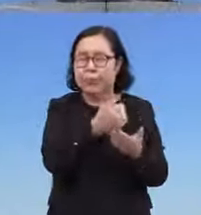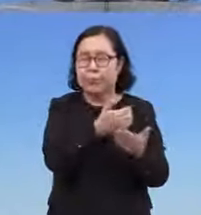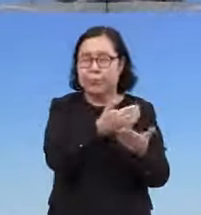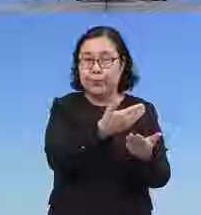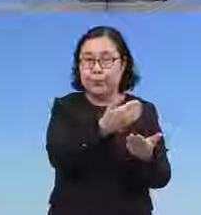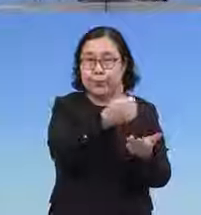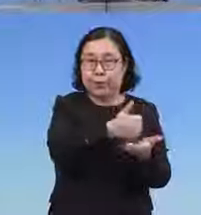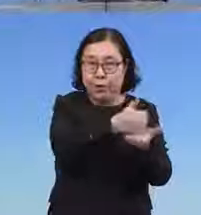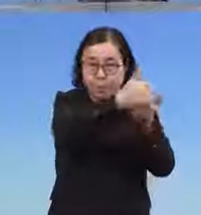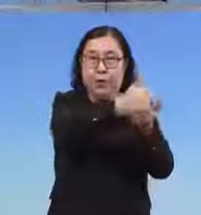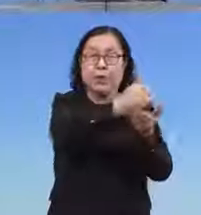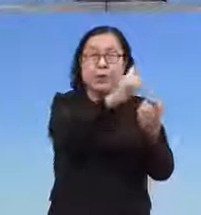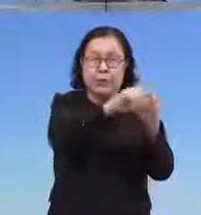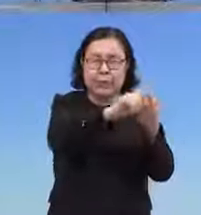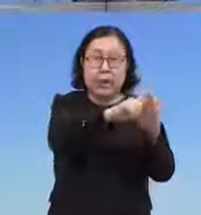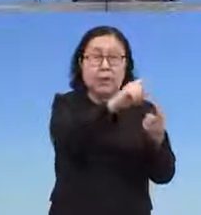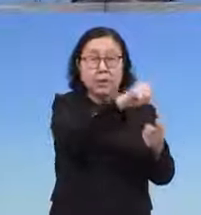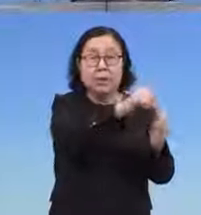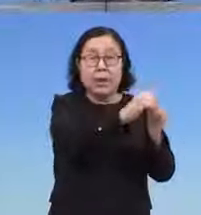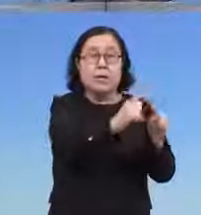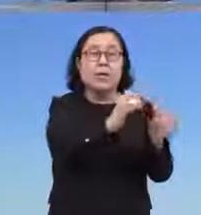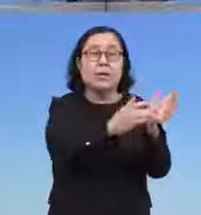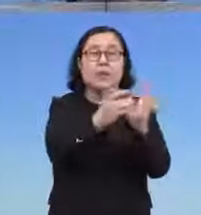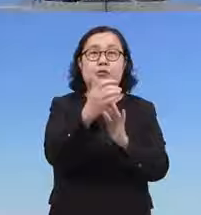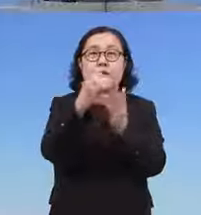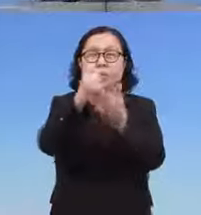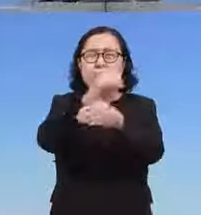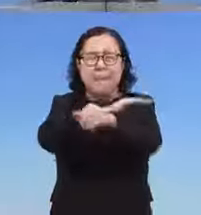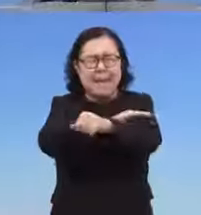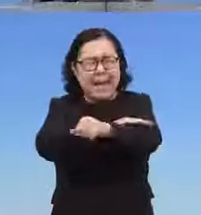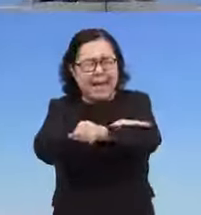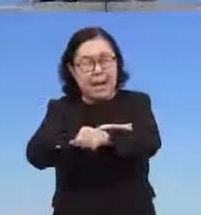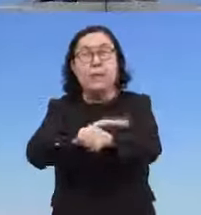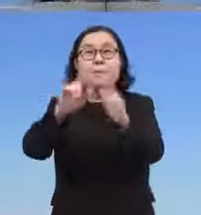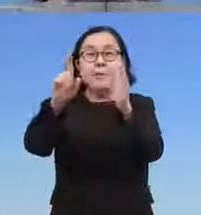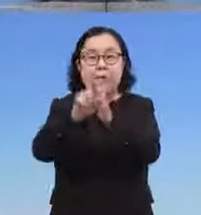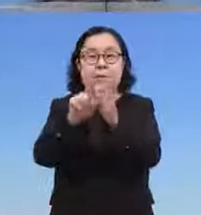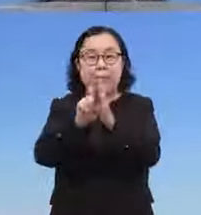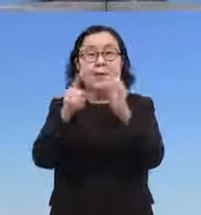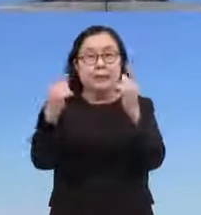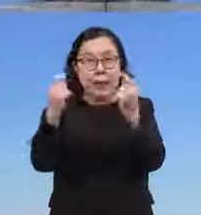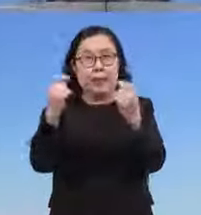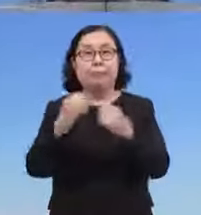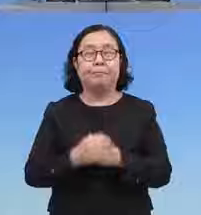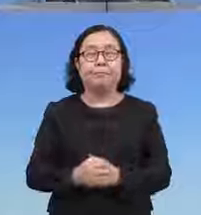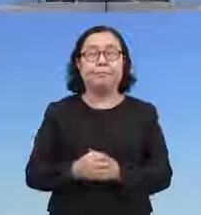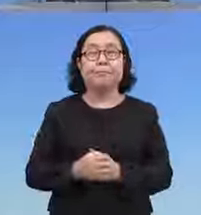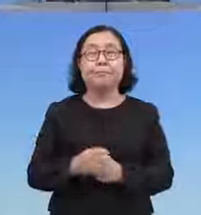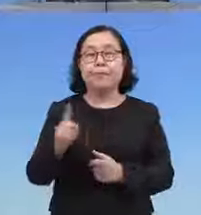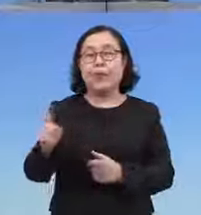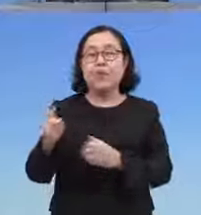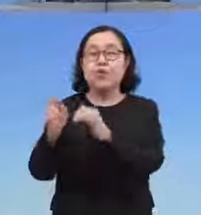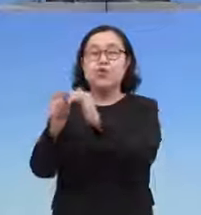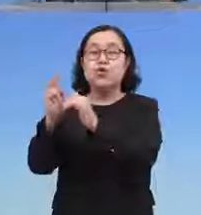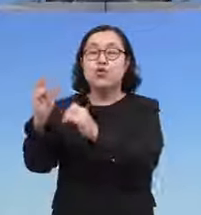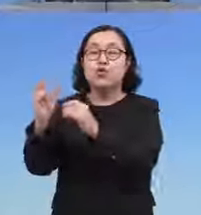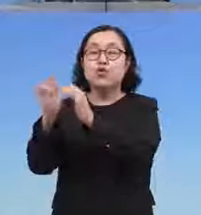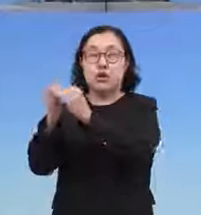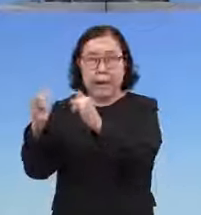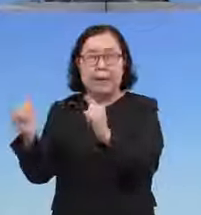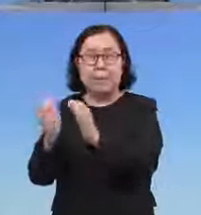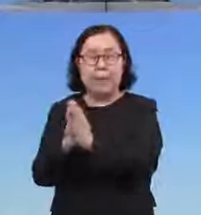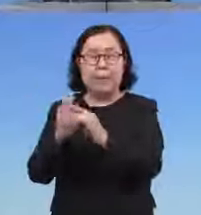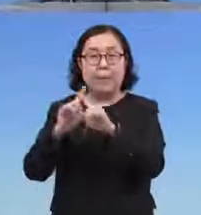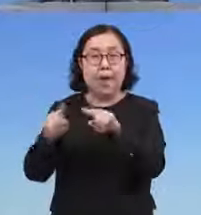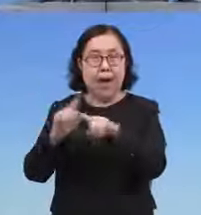저 원장님은 진짜 예수 잘 믿는 분인 것 같다고. 제가 그분에 대해서 이 두 분의 평가 듣고